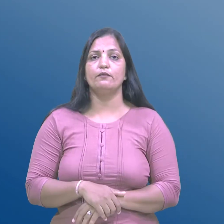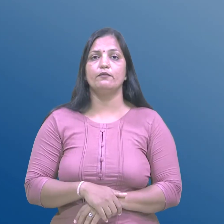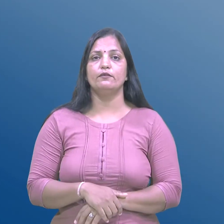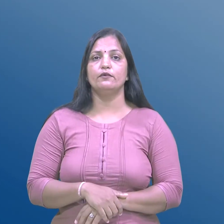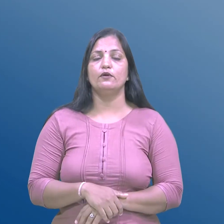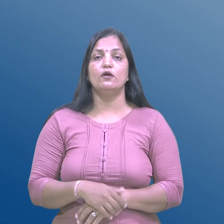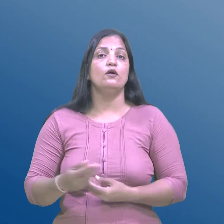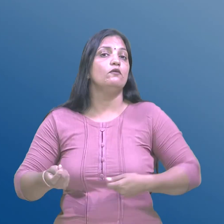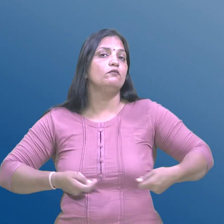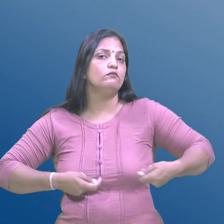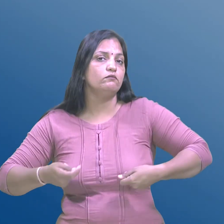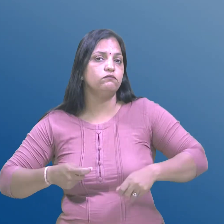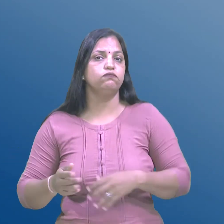સુવિધાઓ કે સેવાઓ